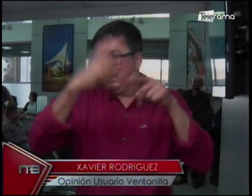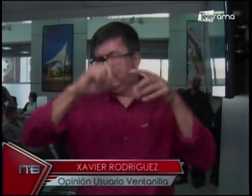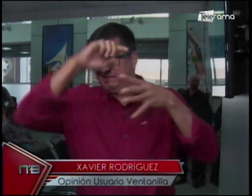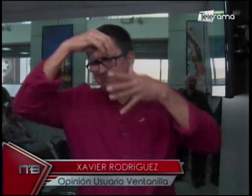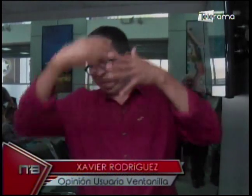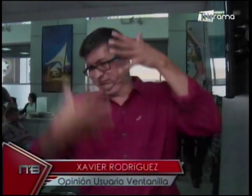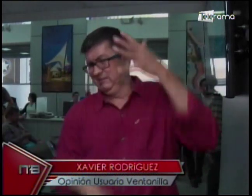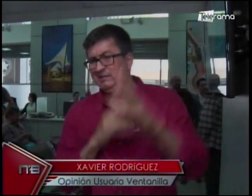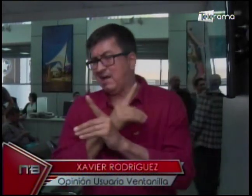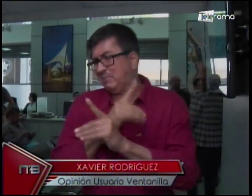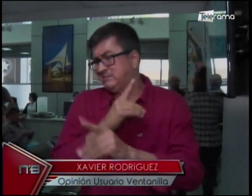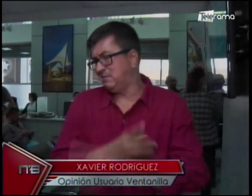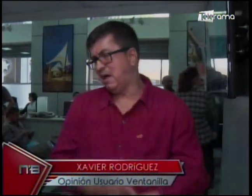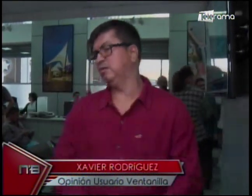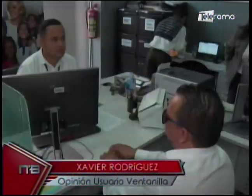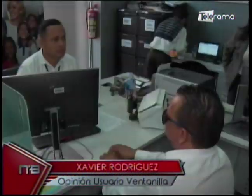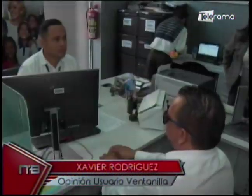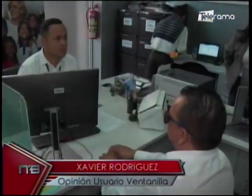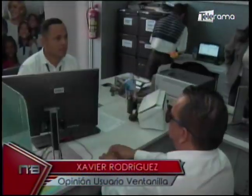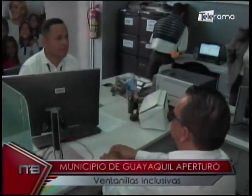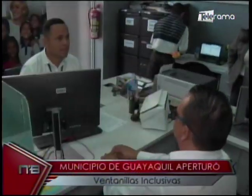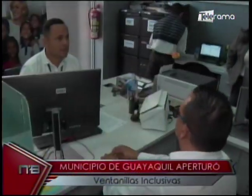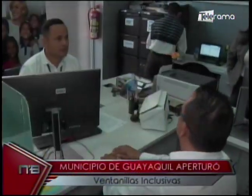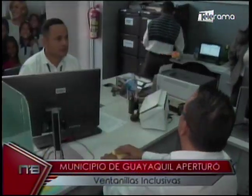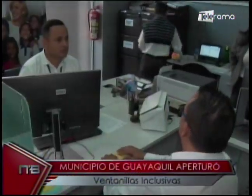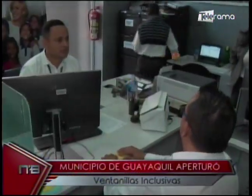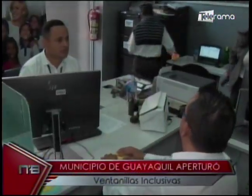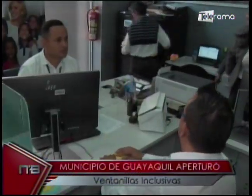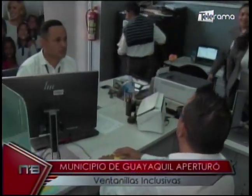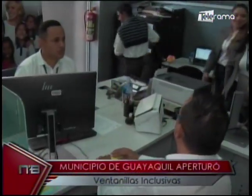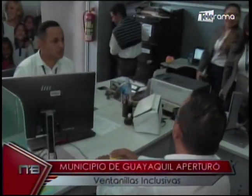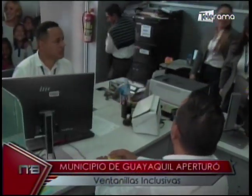otras discapacidades. Las ventanillas inclusivas atienden todo